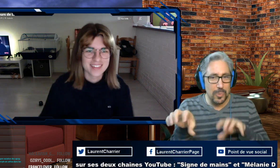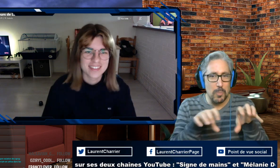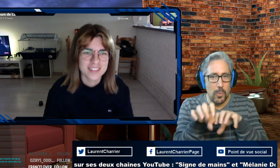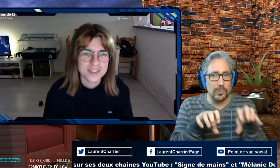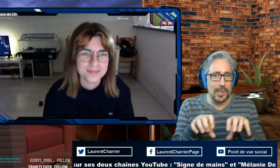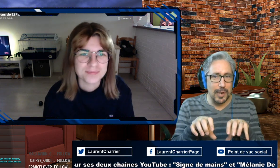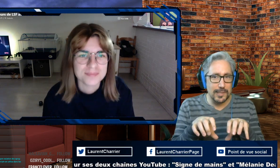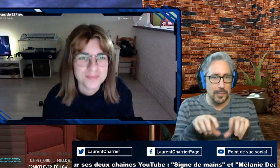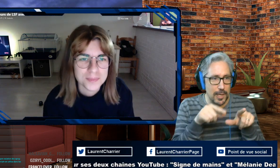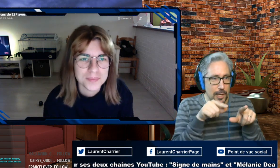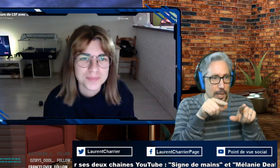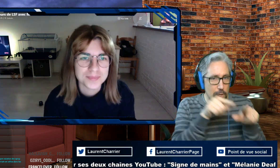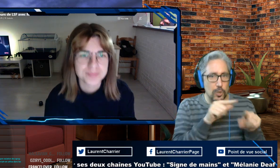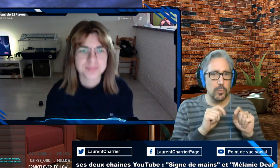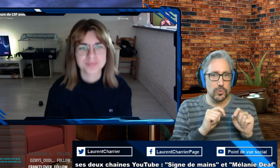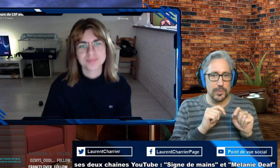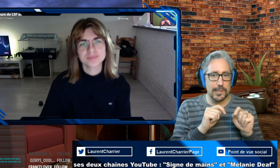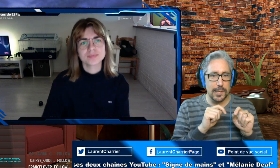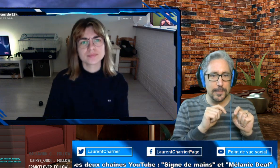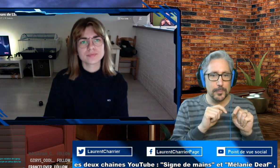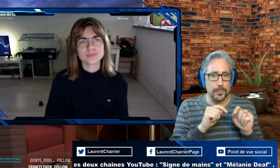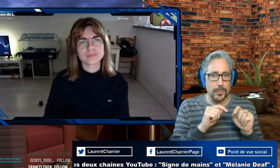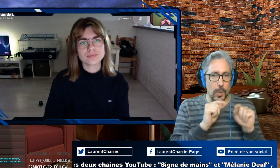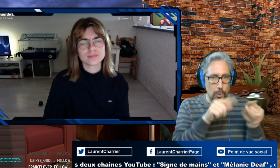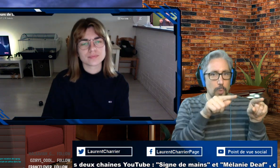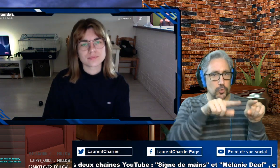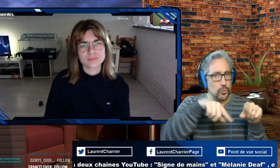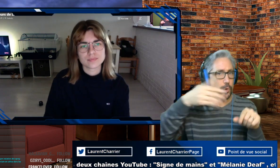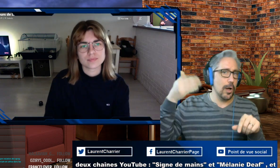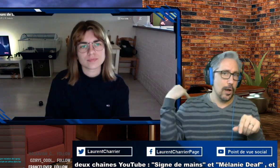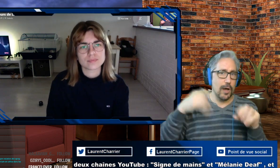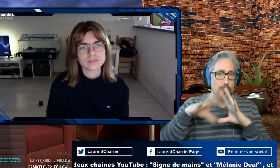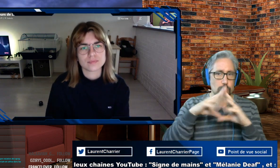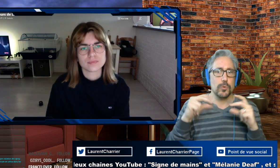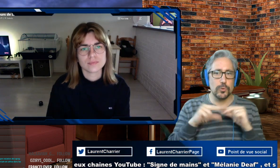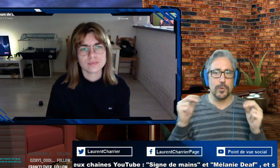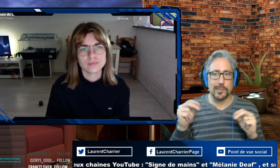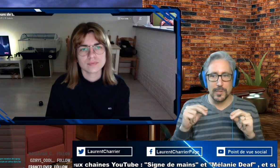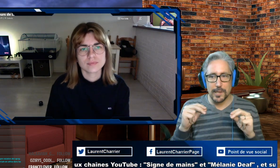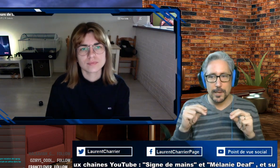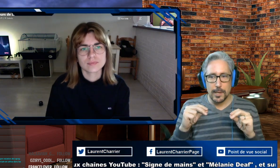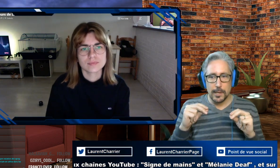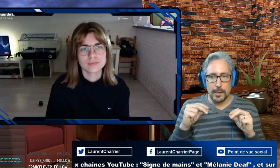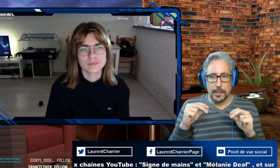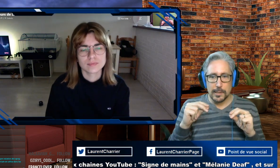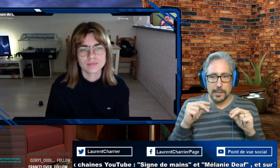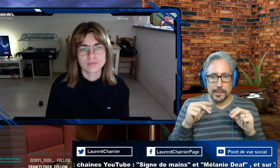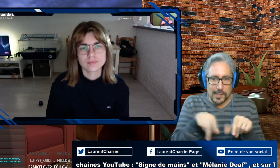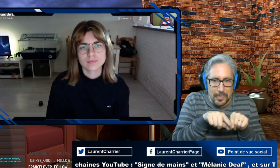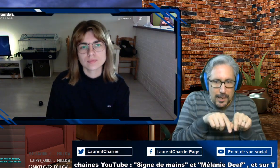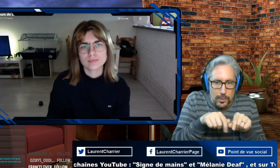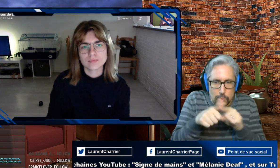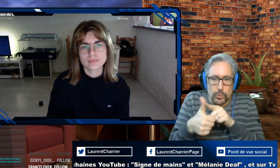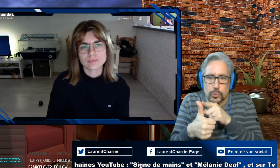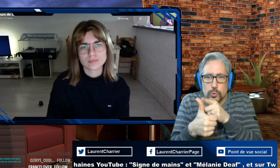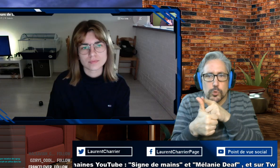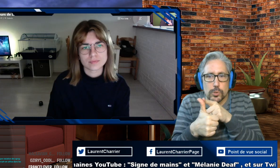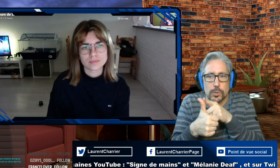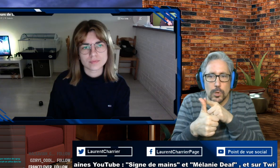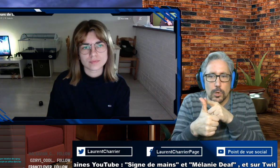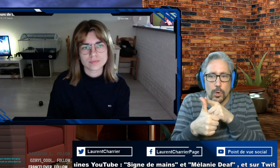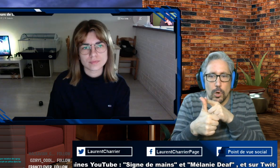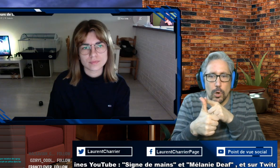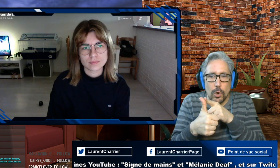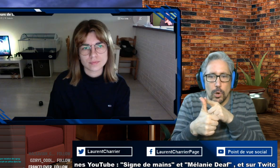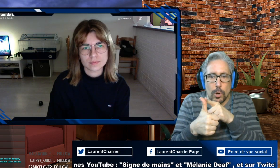Mais il y a plein de moments où c'est pratique, mais comme tu disais, comme avant, tu expliquais. C'est pas